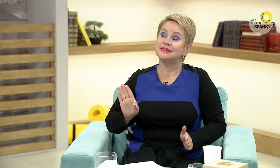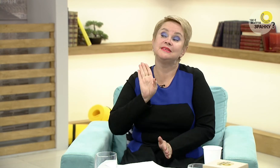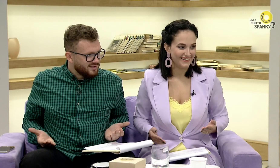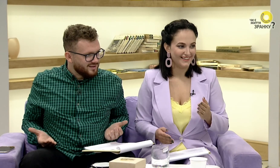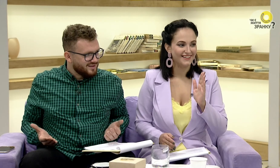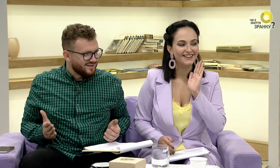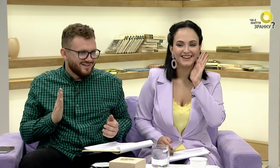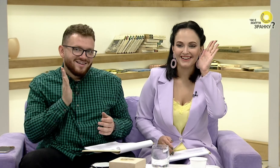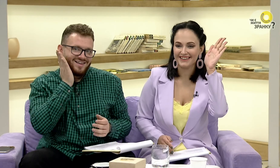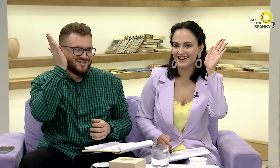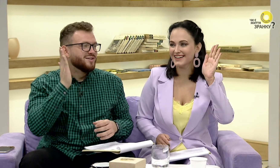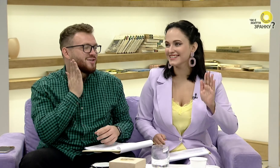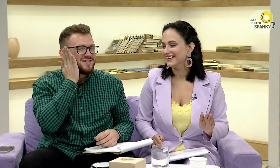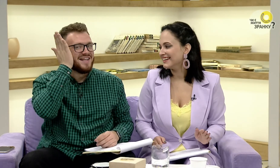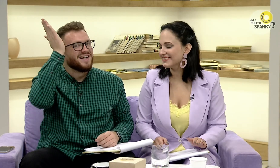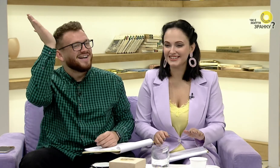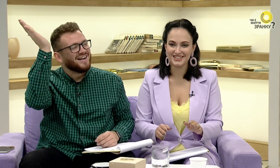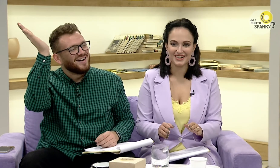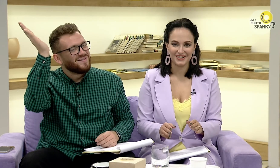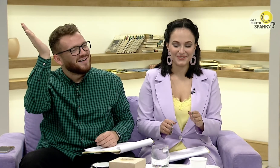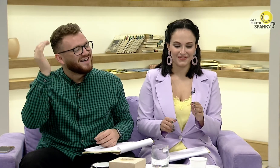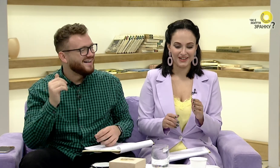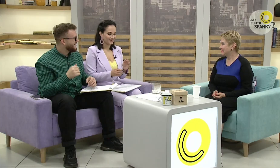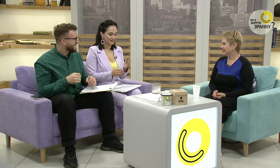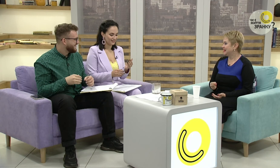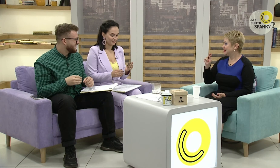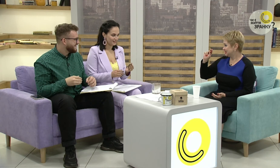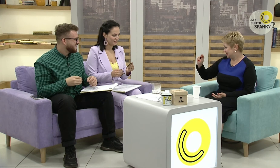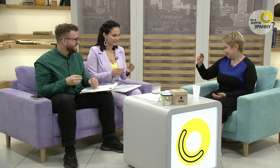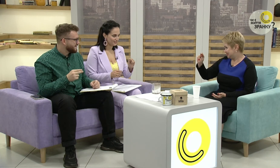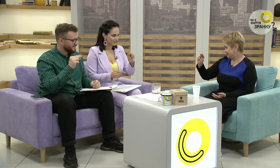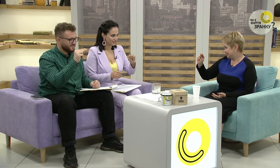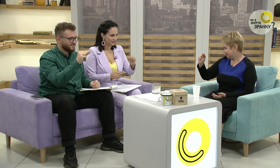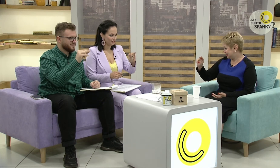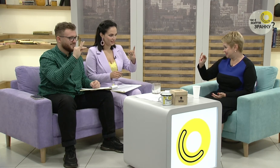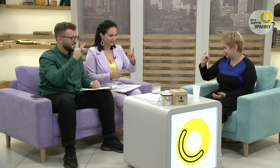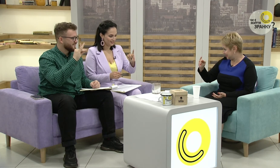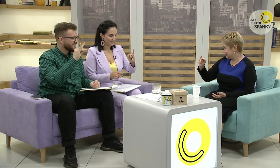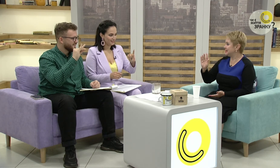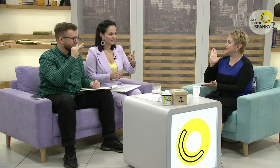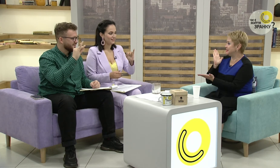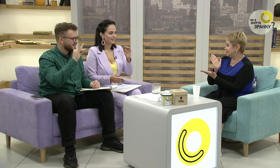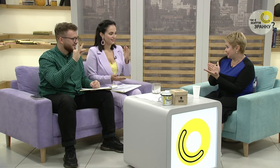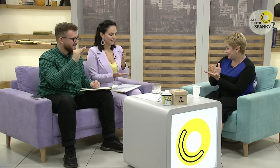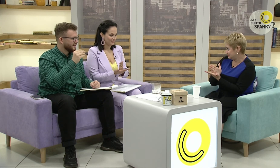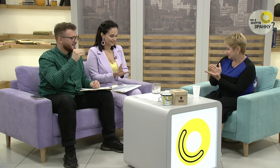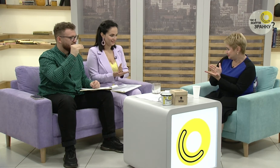О, зранку. Клас. Сонечко встає. Давайте ще раз. Так, чи є? Чи є? Так,